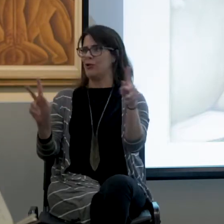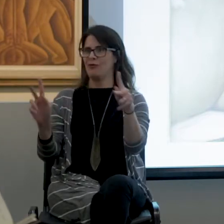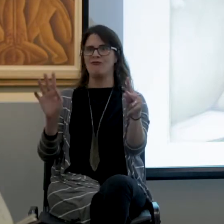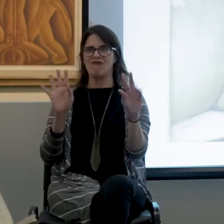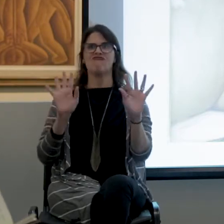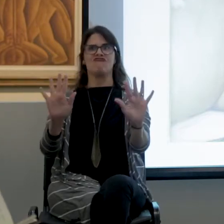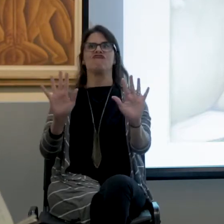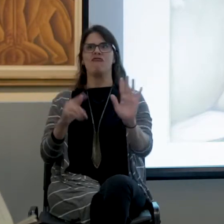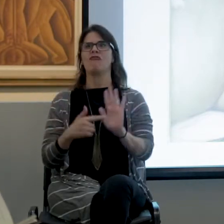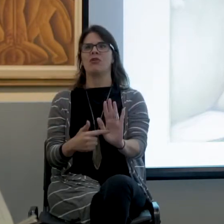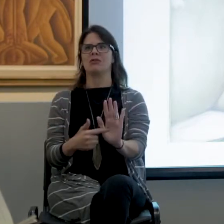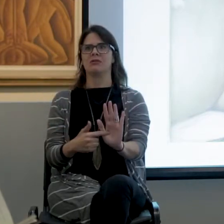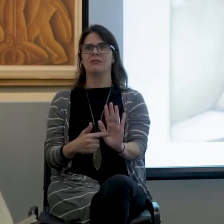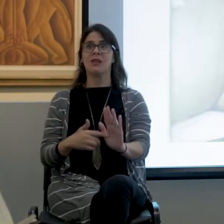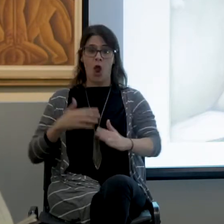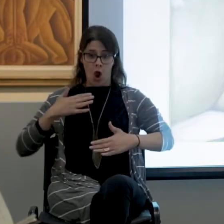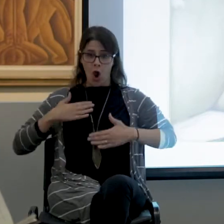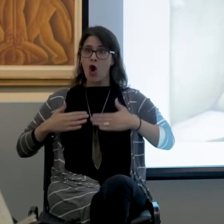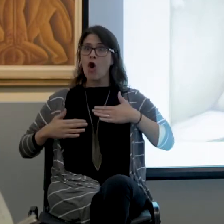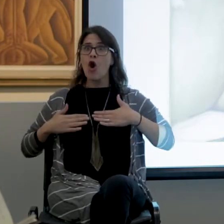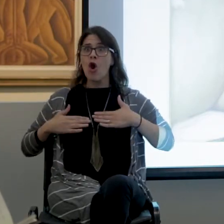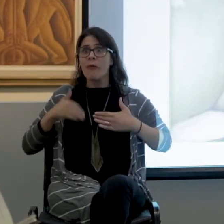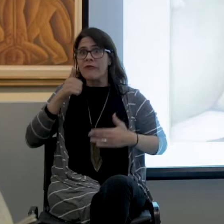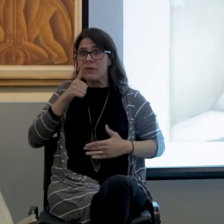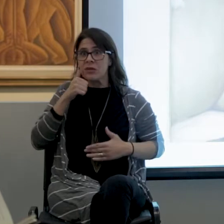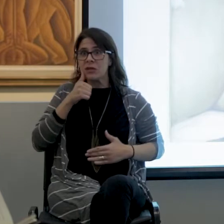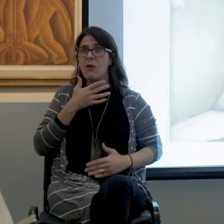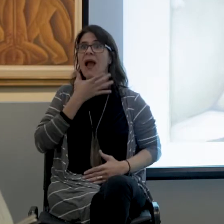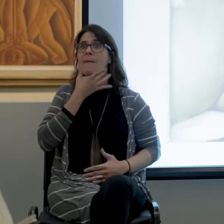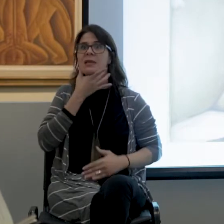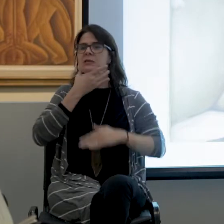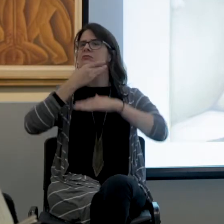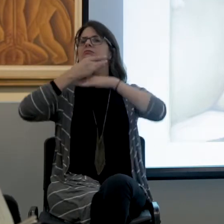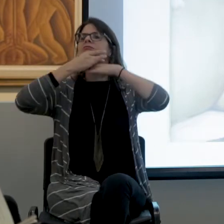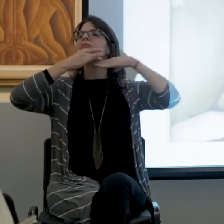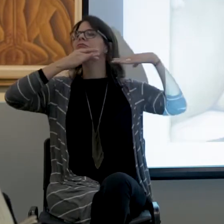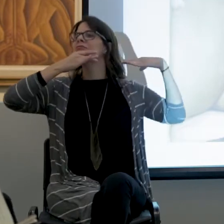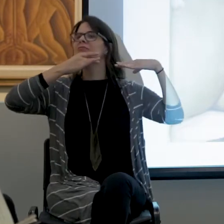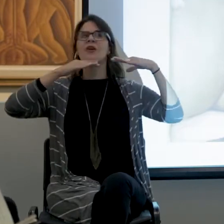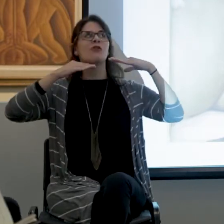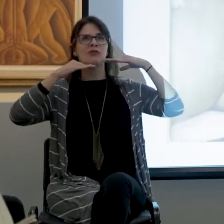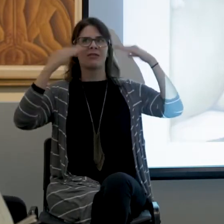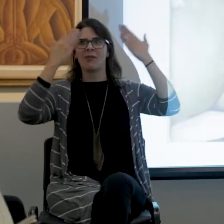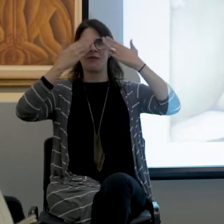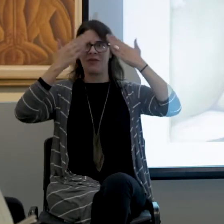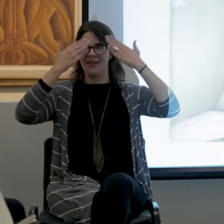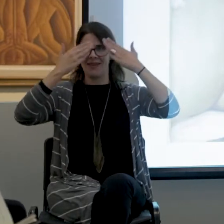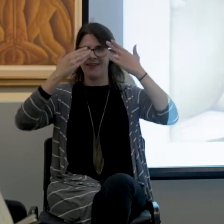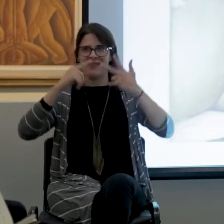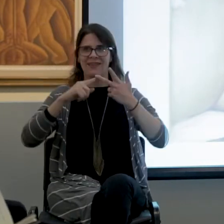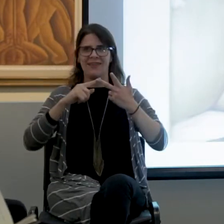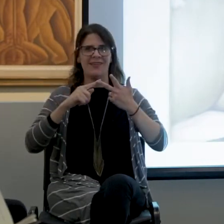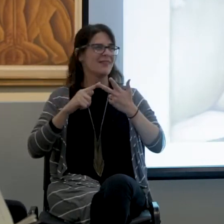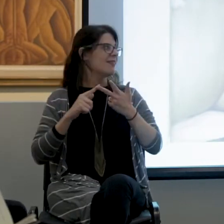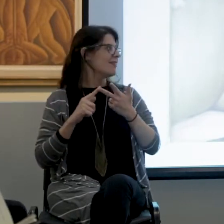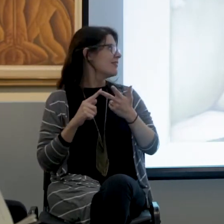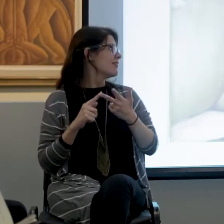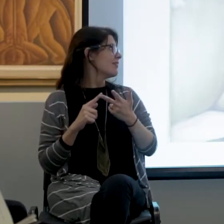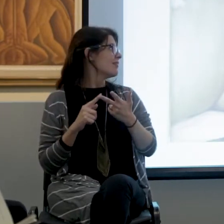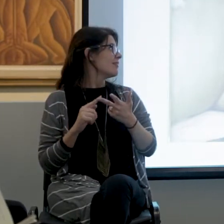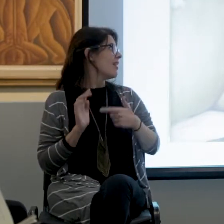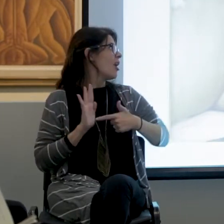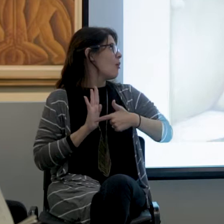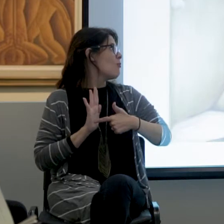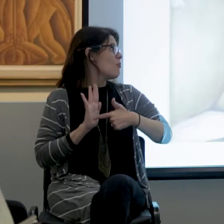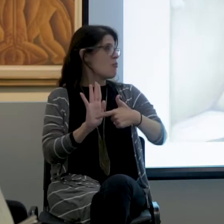feminino sem cabeça, o corpo feminino, né? A sua circunstância